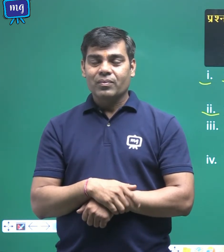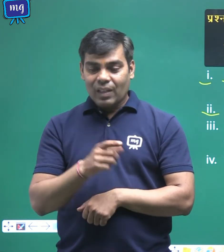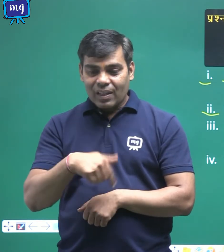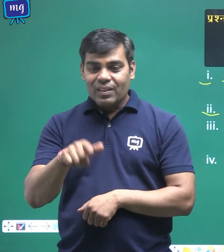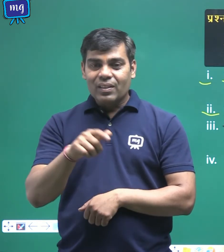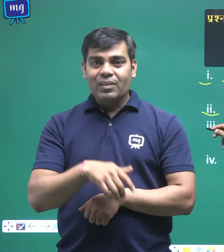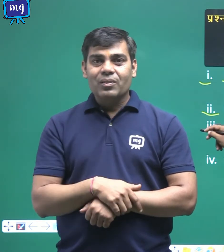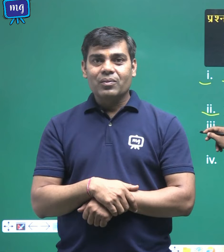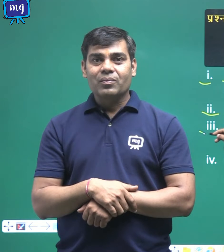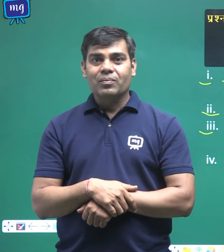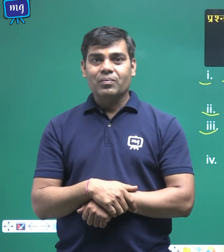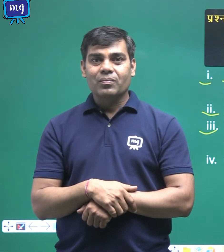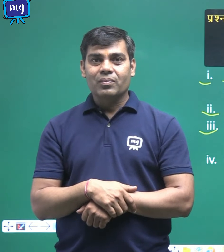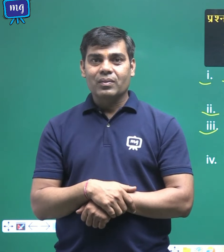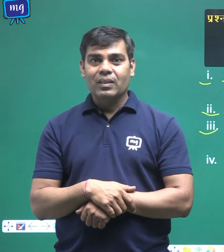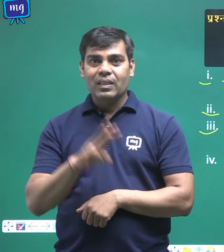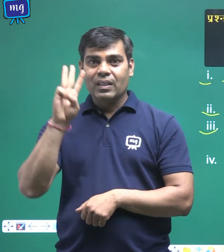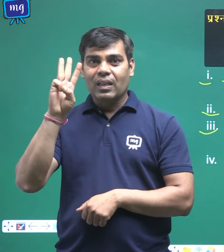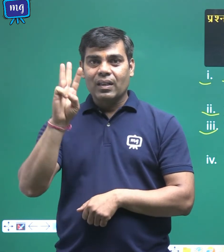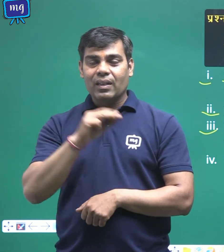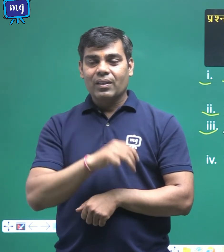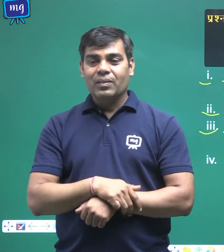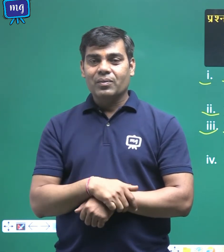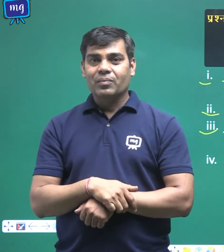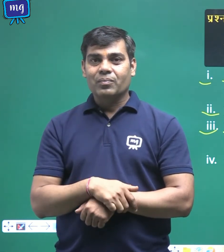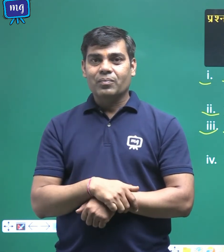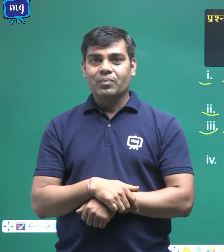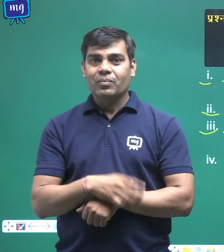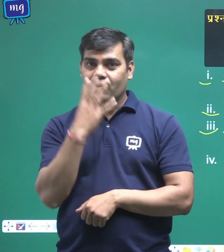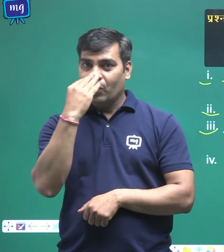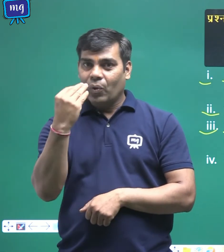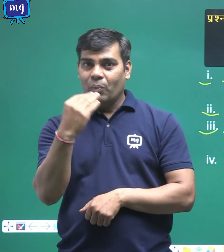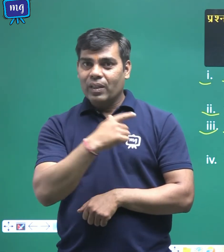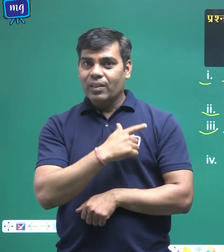आगे चलें। तीसरा है लोमड़ी